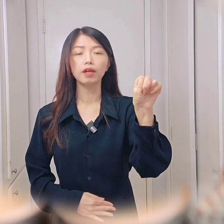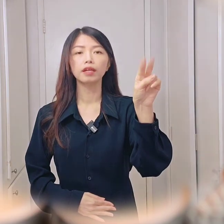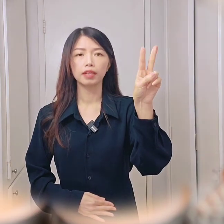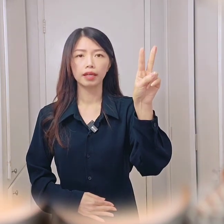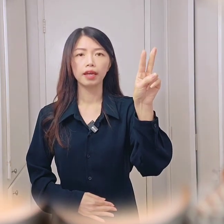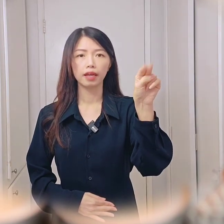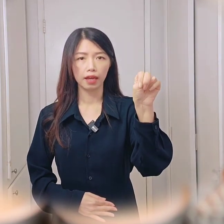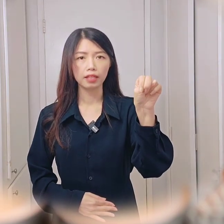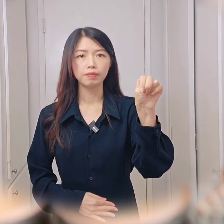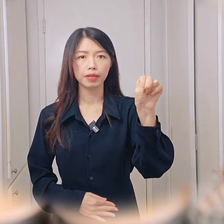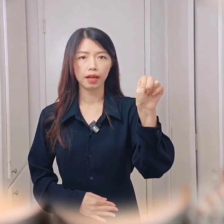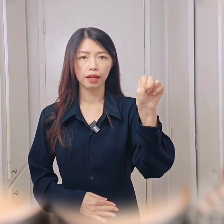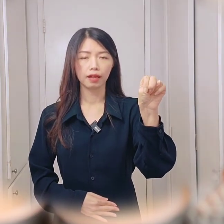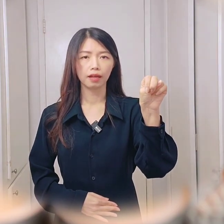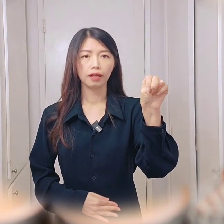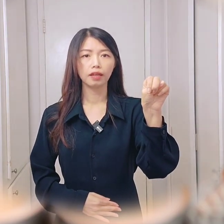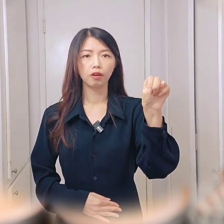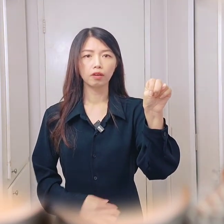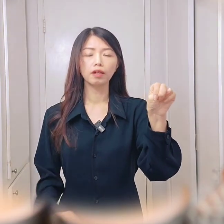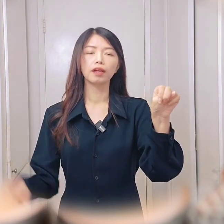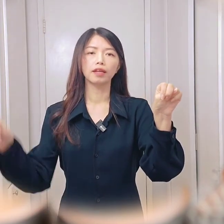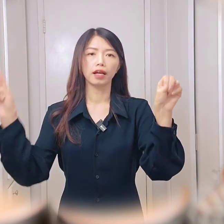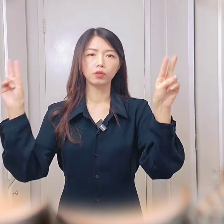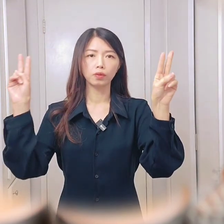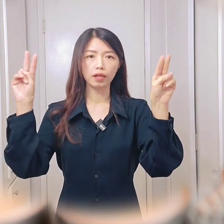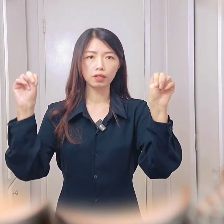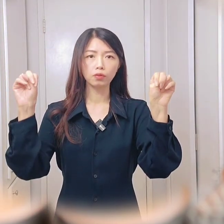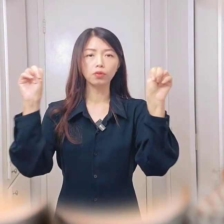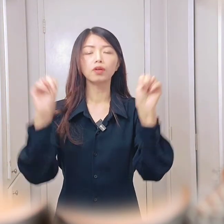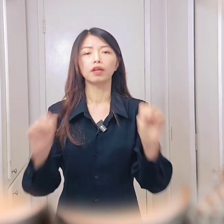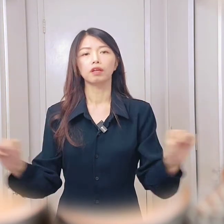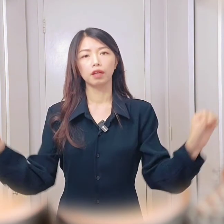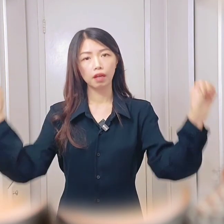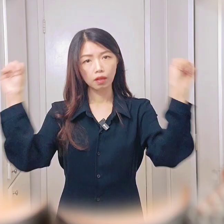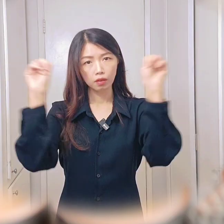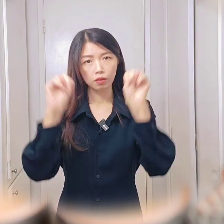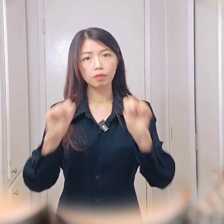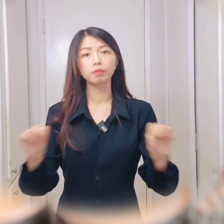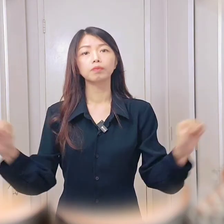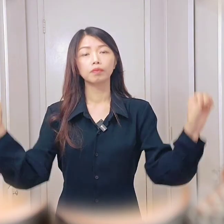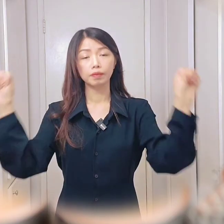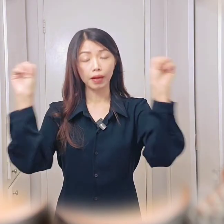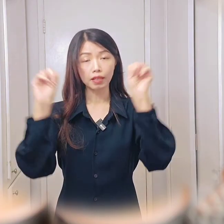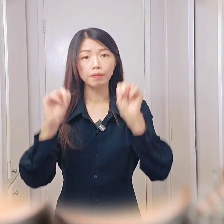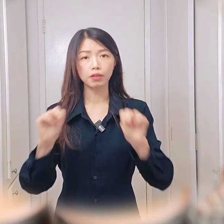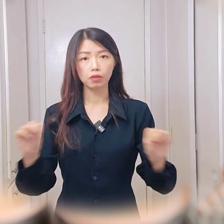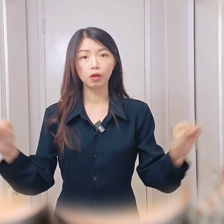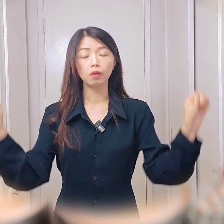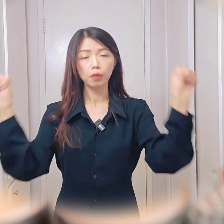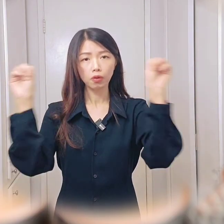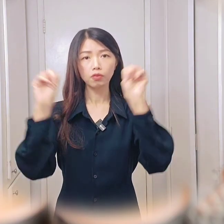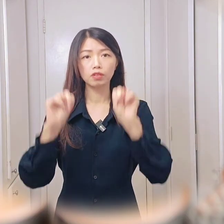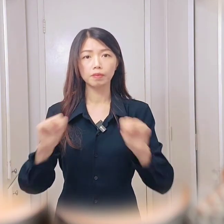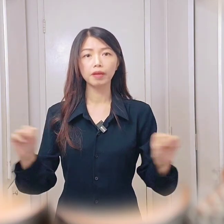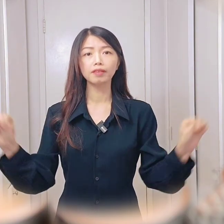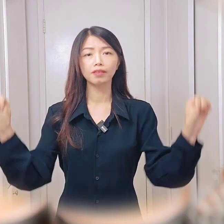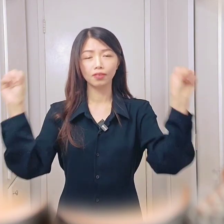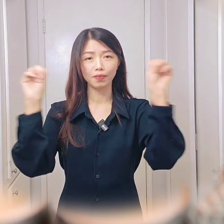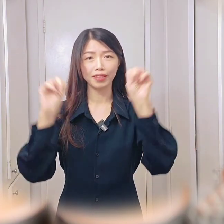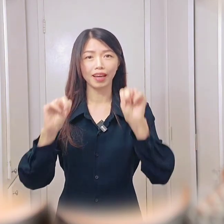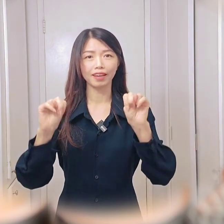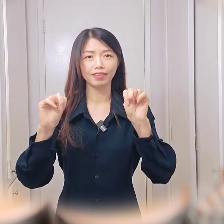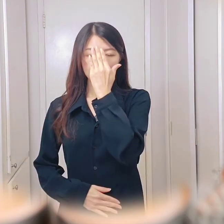되겠죠. 이게 N입니다. 이거를 양손 다 하시고 이렇게 박자에 맞춰서 표현해